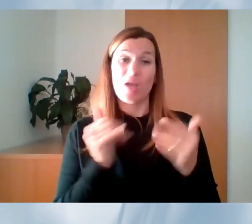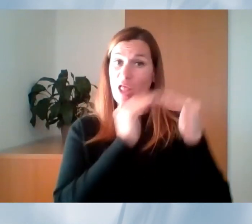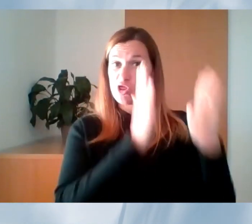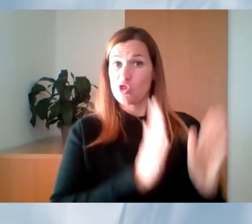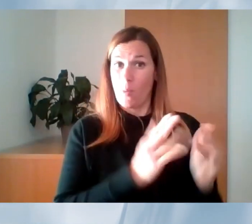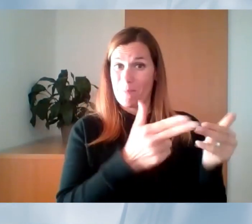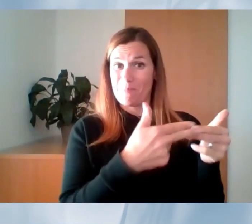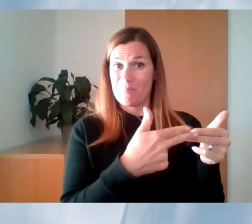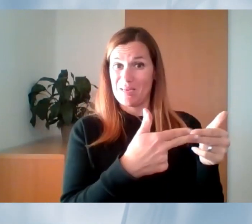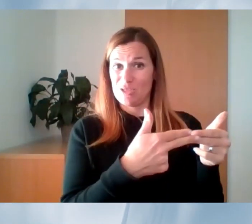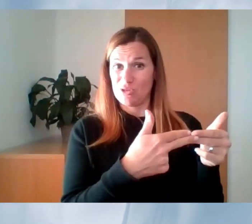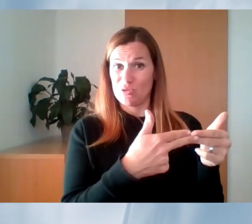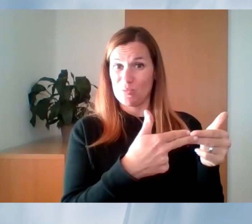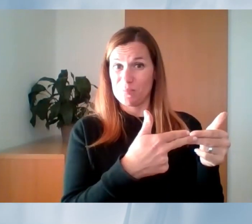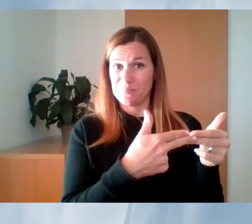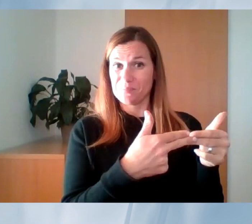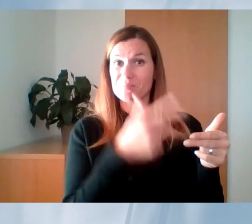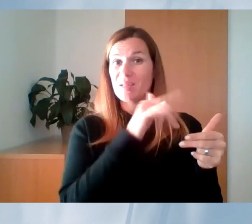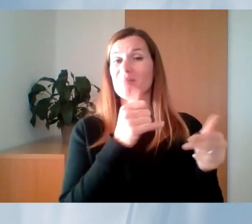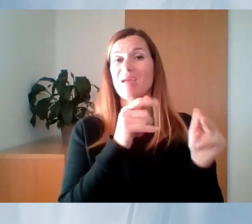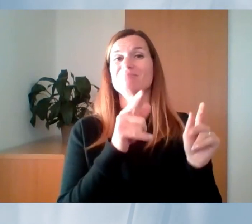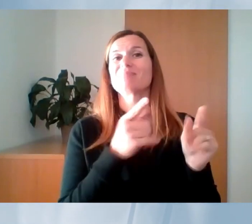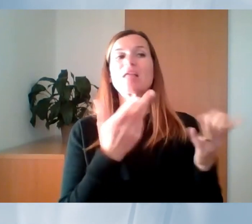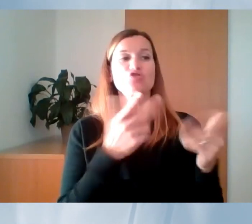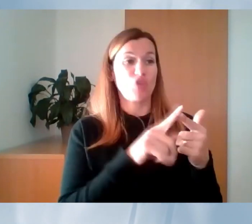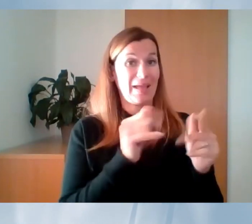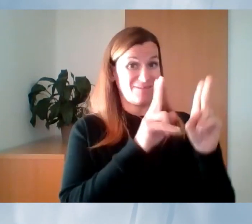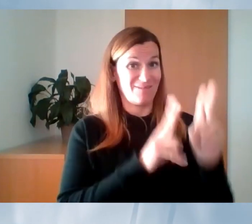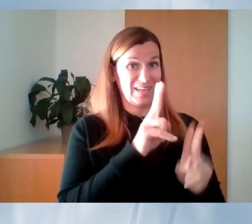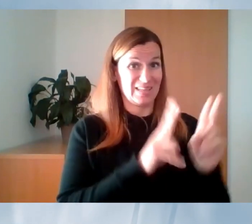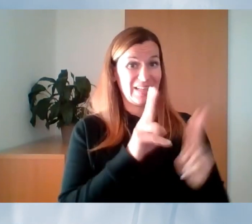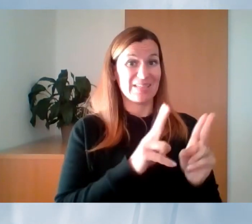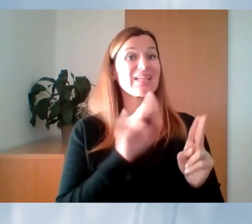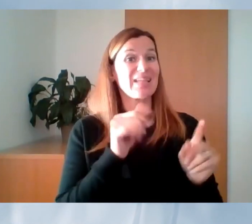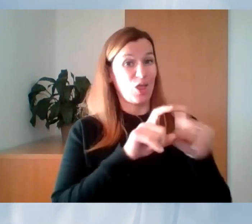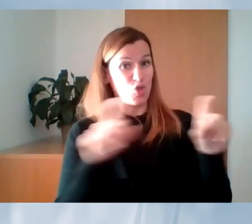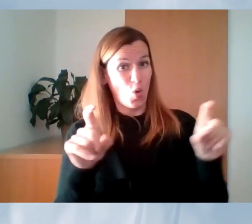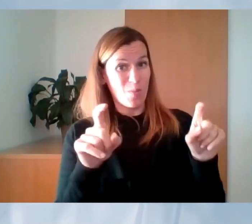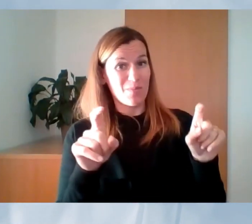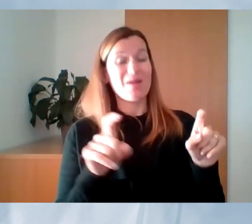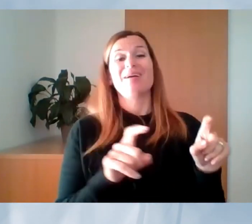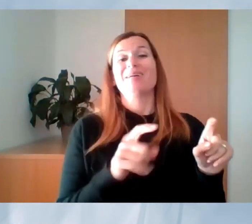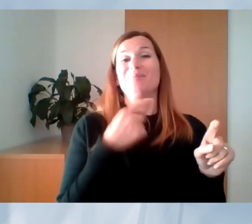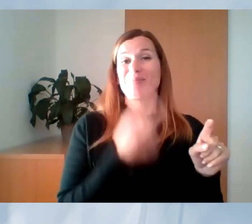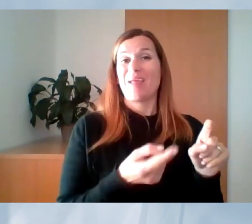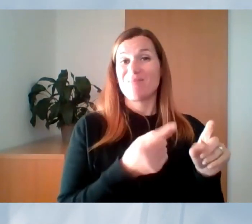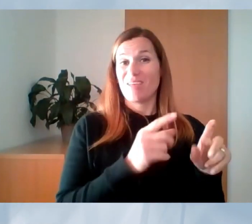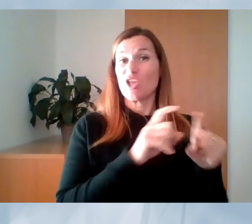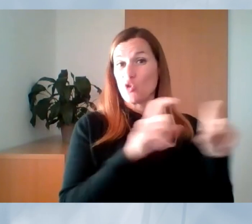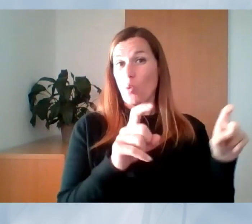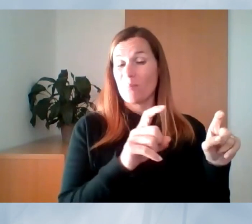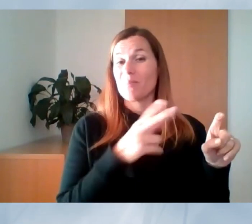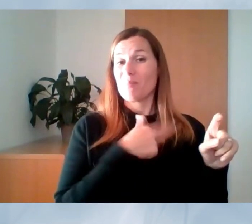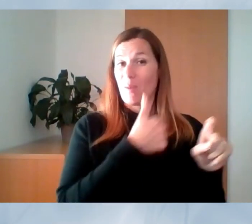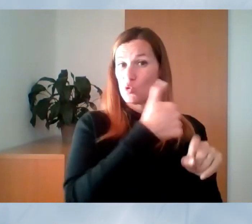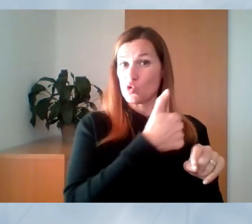dom blizu, tako kot sem rekel, da je danes, kjer je vrtec, tam je dom, in koliko imamo vrtcev, domov imamo 100, vrtcev